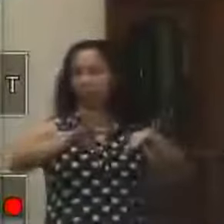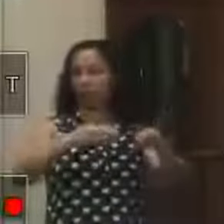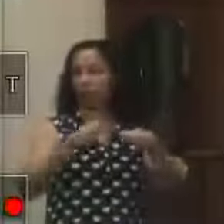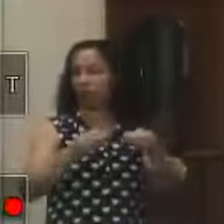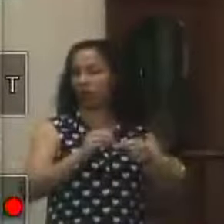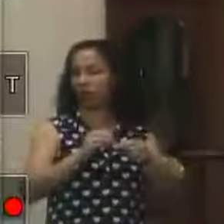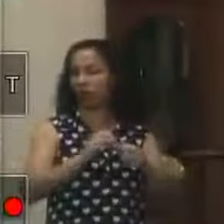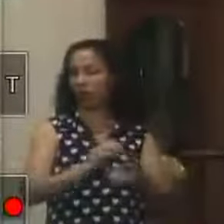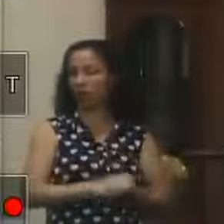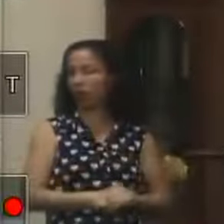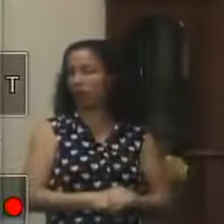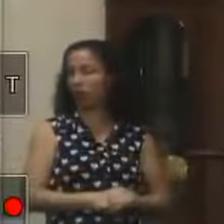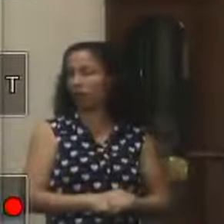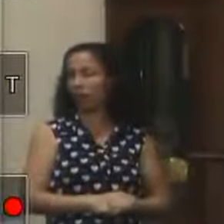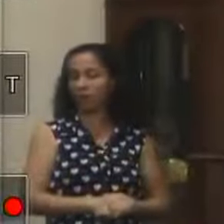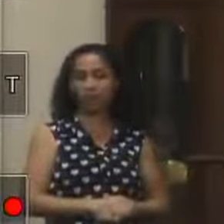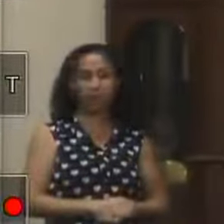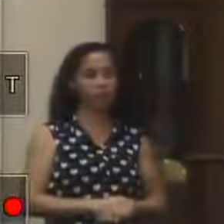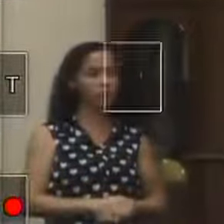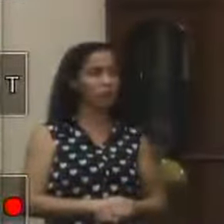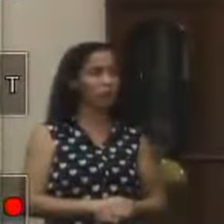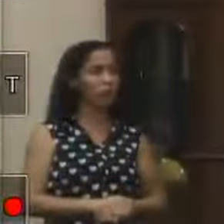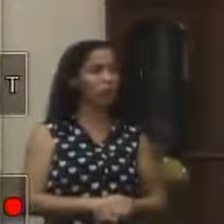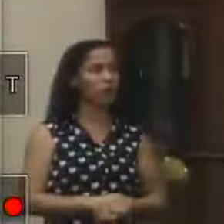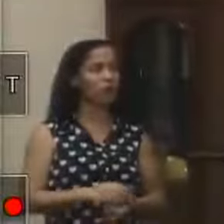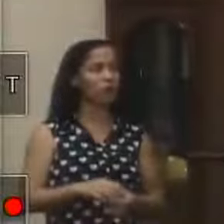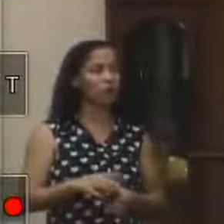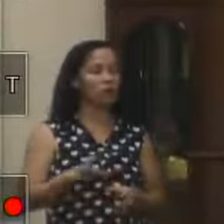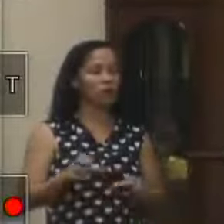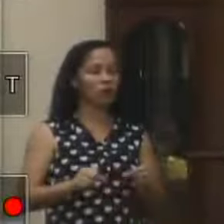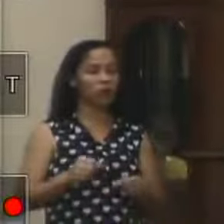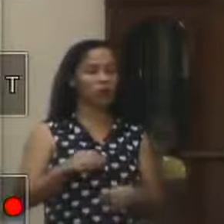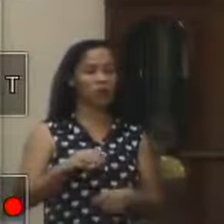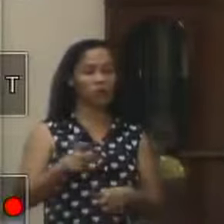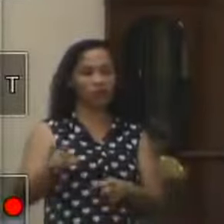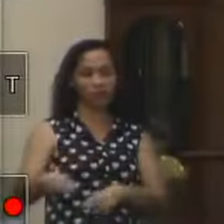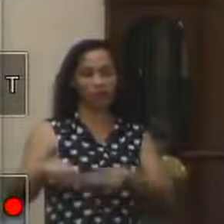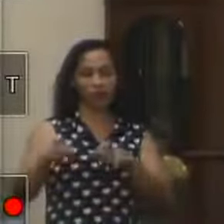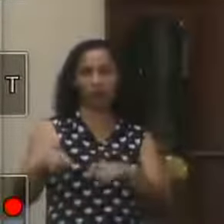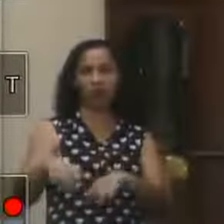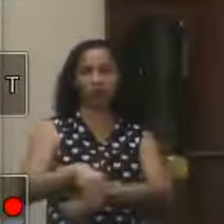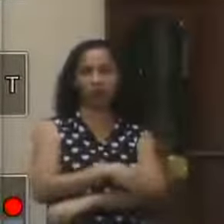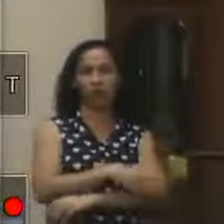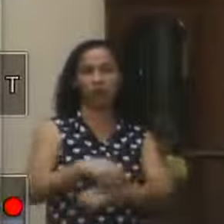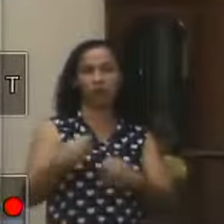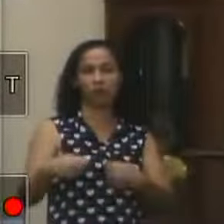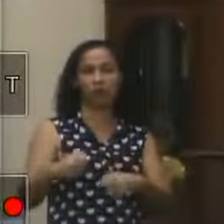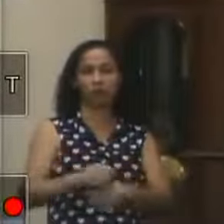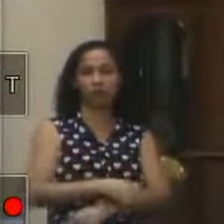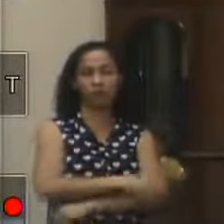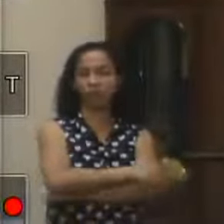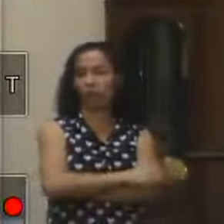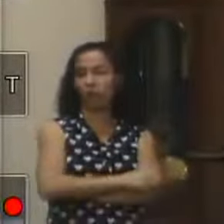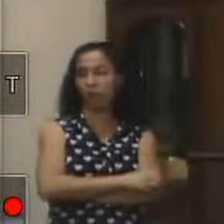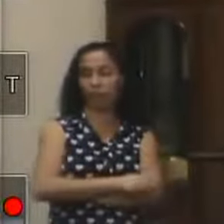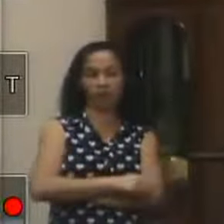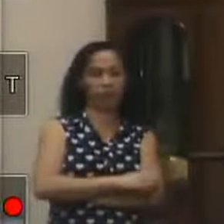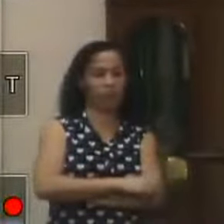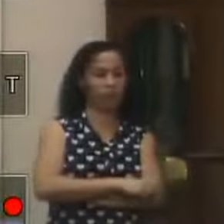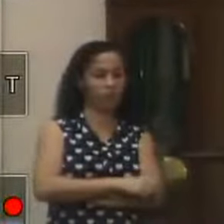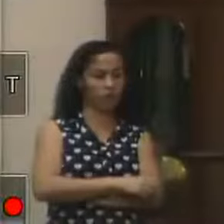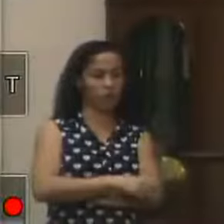separado, poderia chegar o caminhão lá com a máquina, pegar aqueles entulhos e jogar naquela estrada que precisa. Então